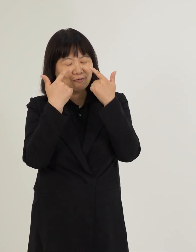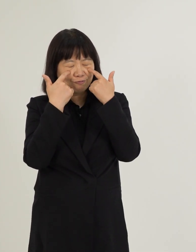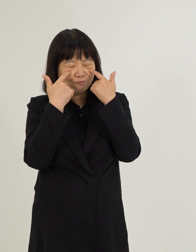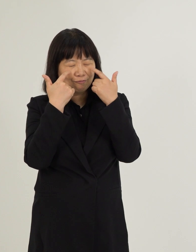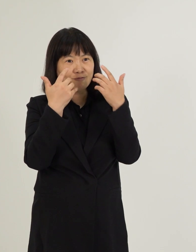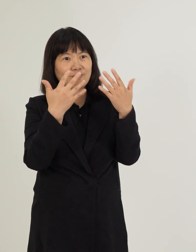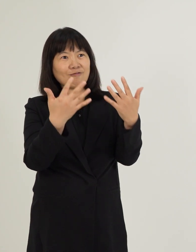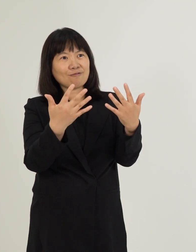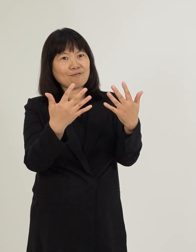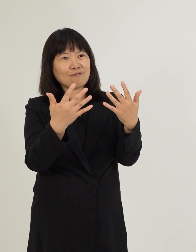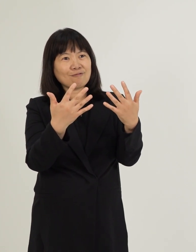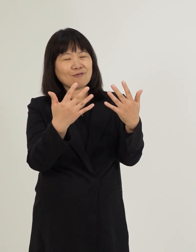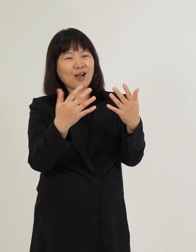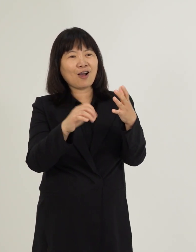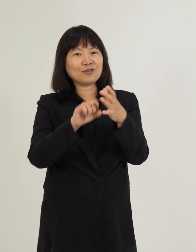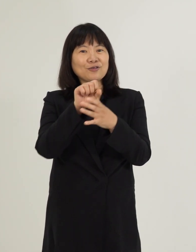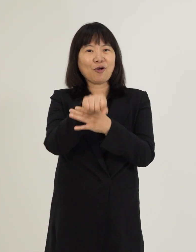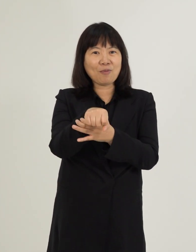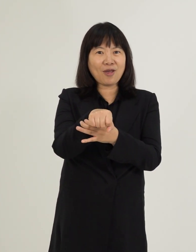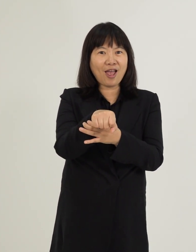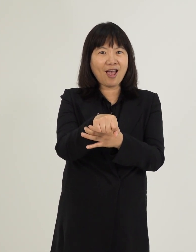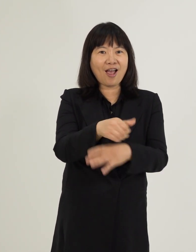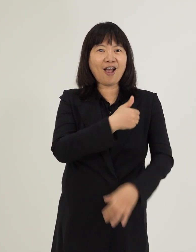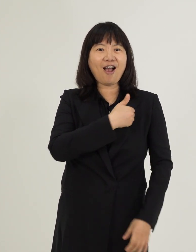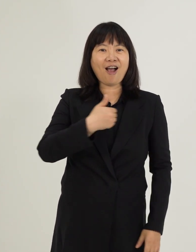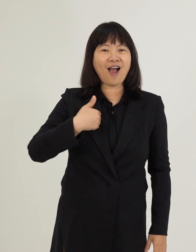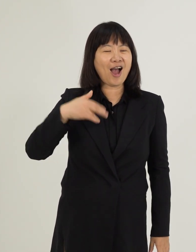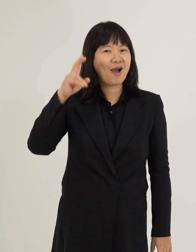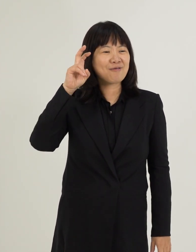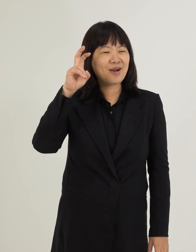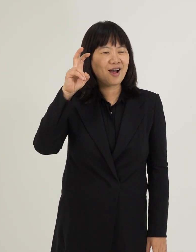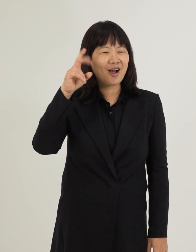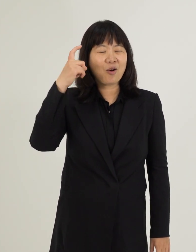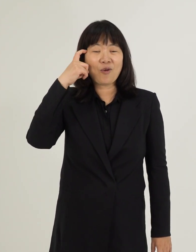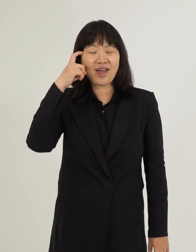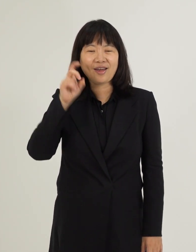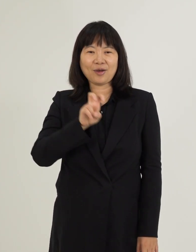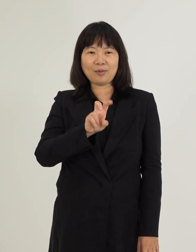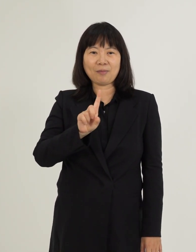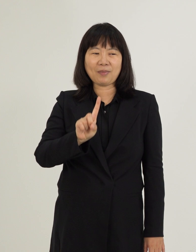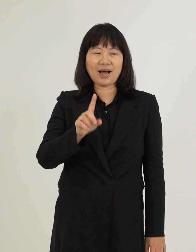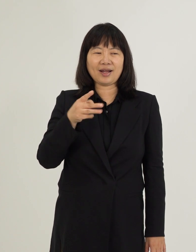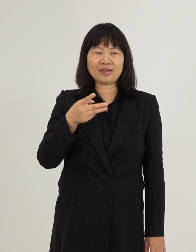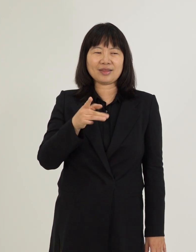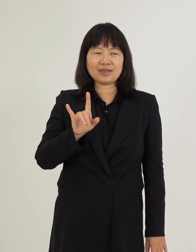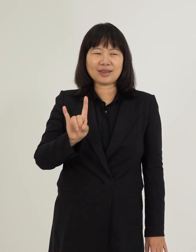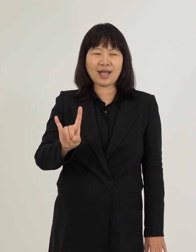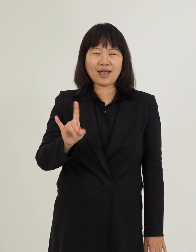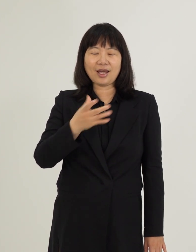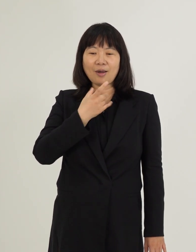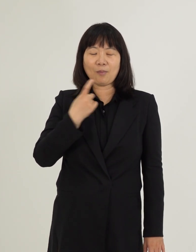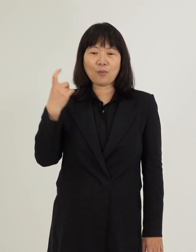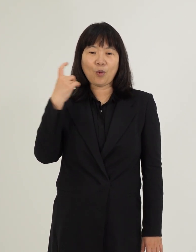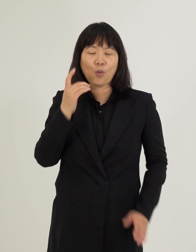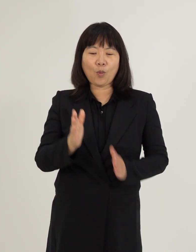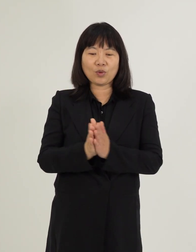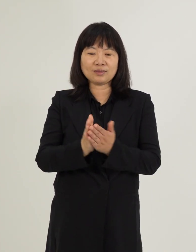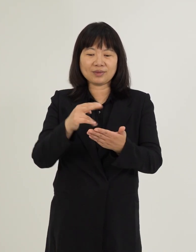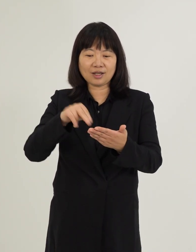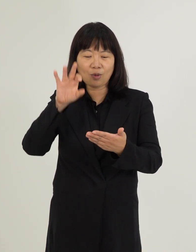틀림없이 열매가 있겠다. 왜냐하면 마태복음에 보면 이런 대목이 있죠.